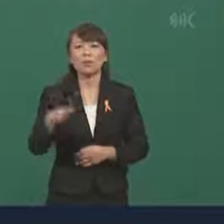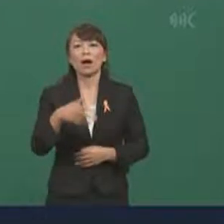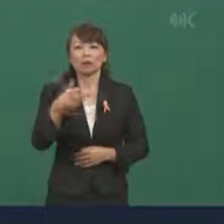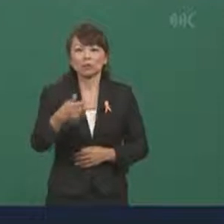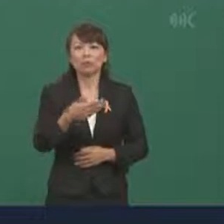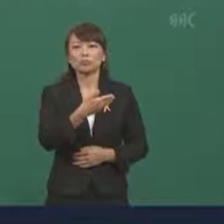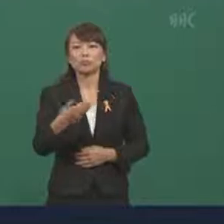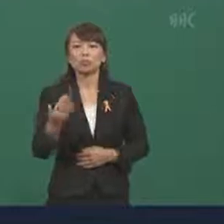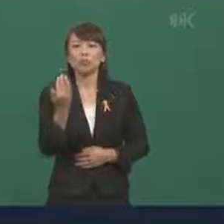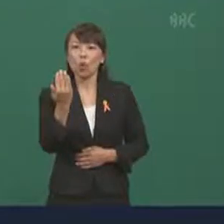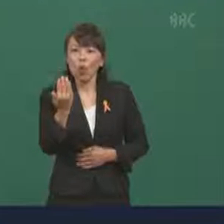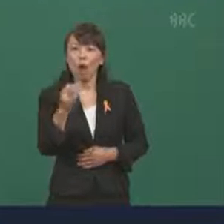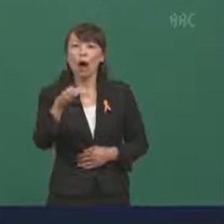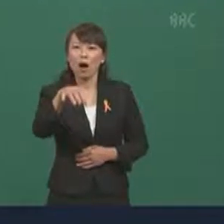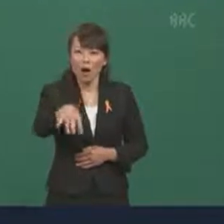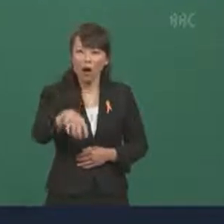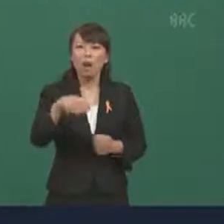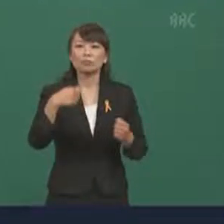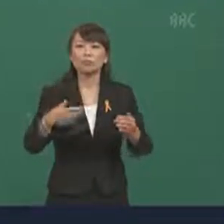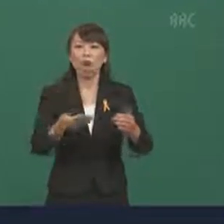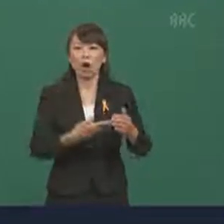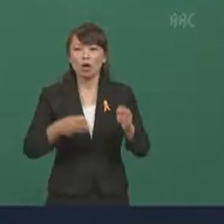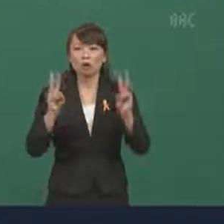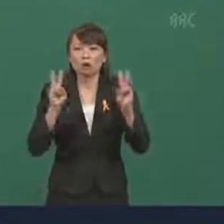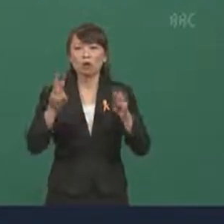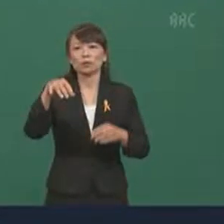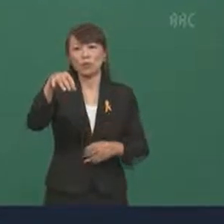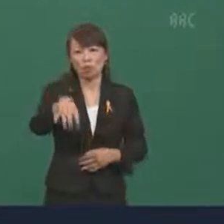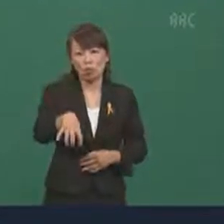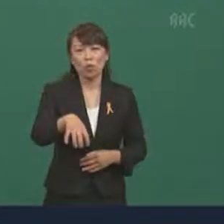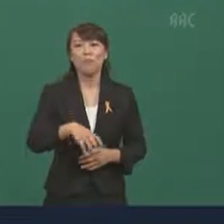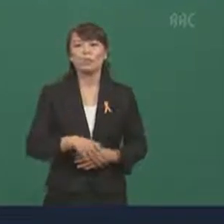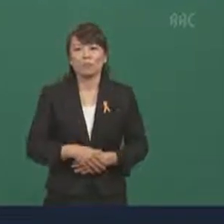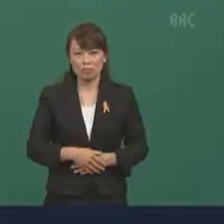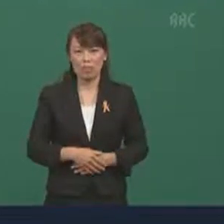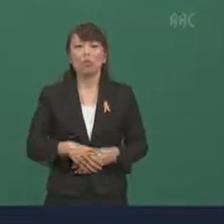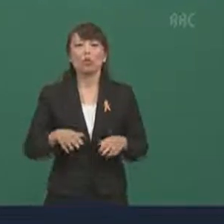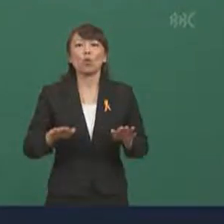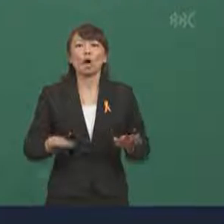所は守山市瑞穂町にある琵琶湖耳の里です。